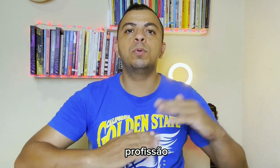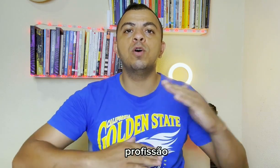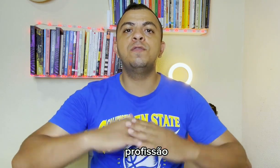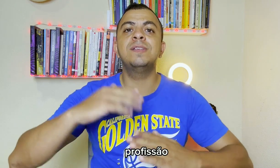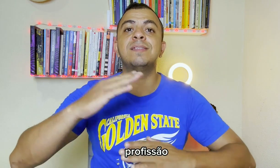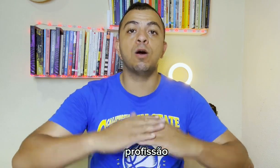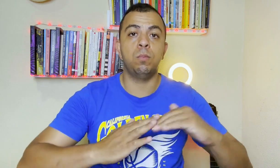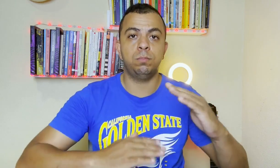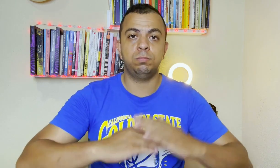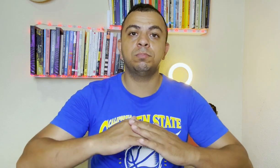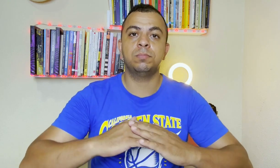Profissão.